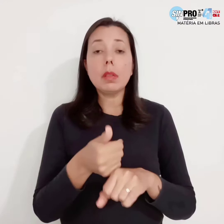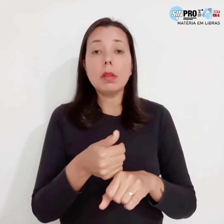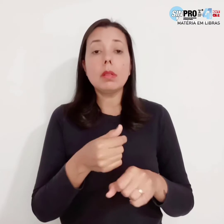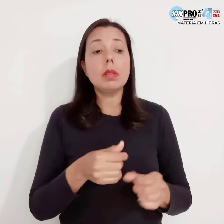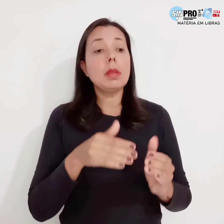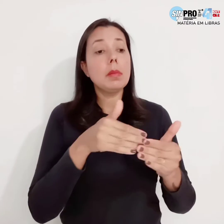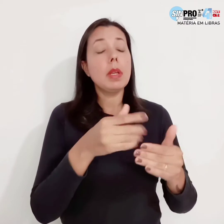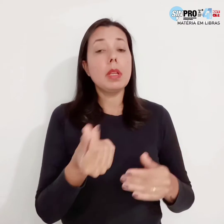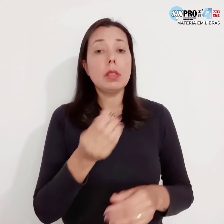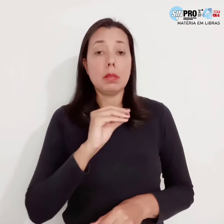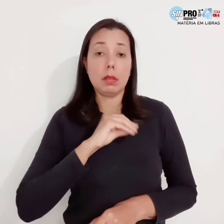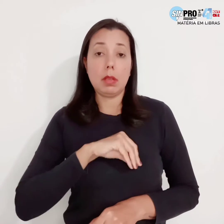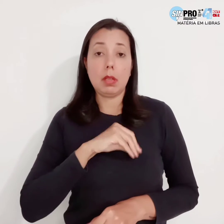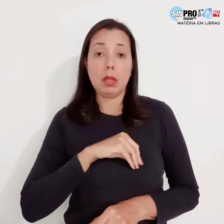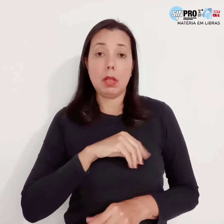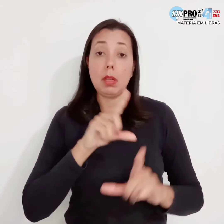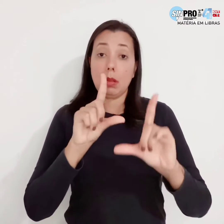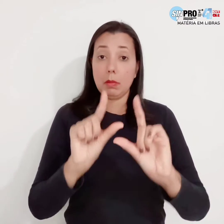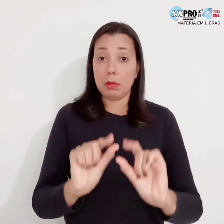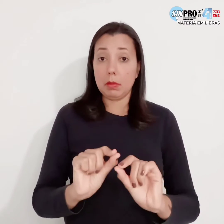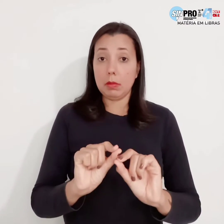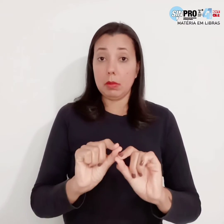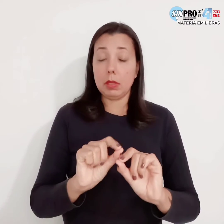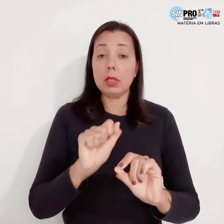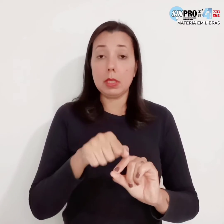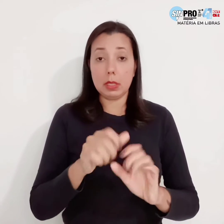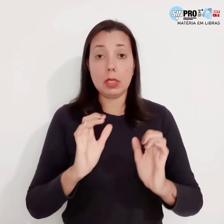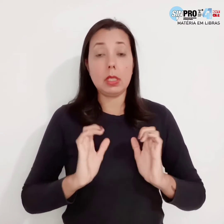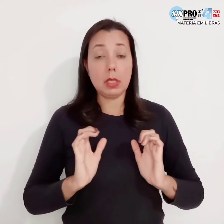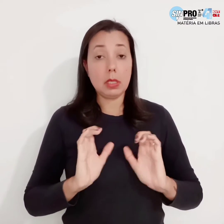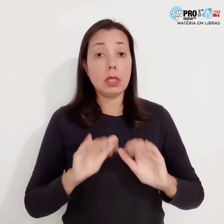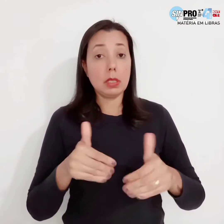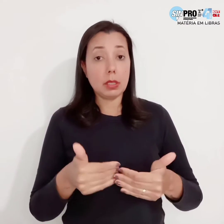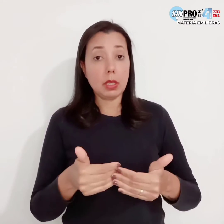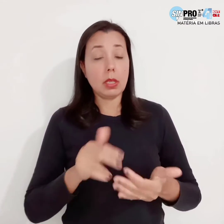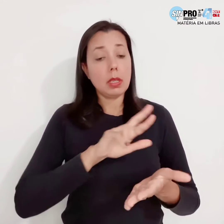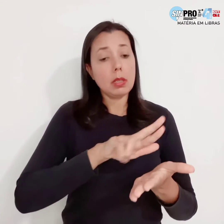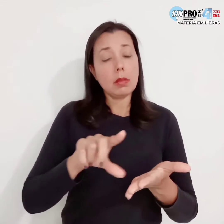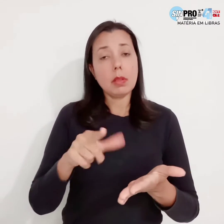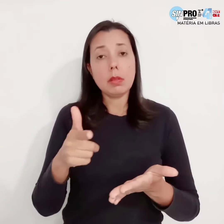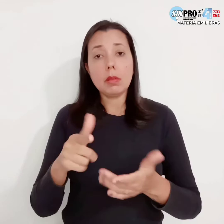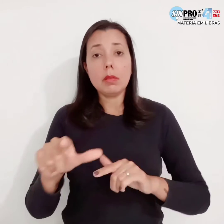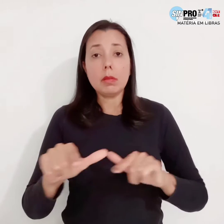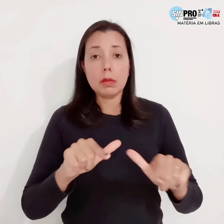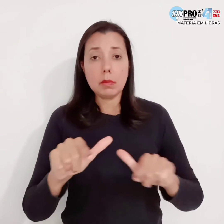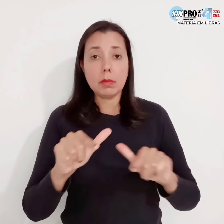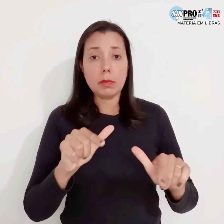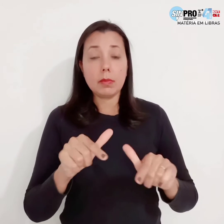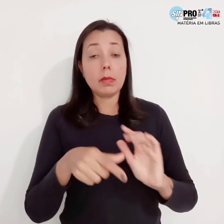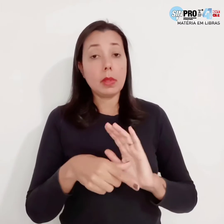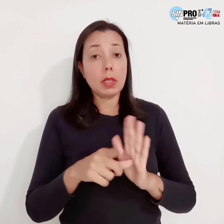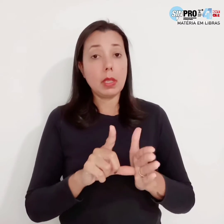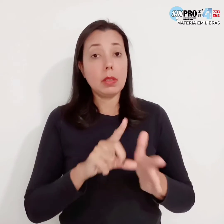de renda numa minoria muito rica, dentre outras ações